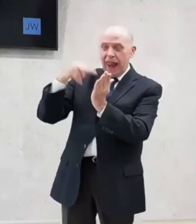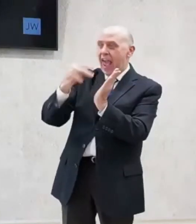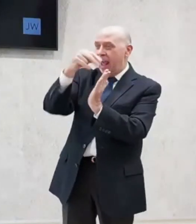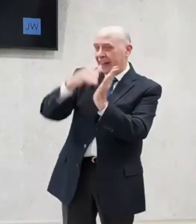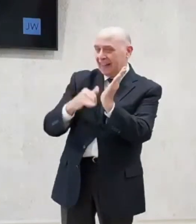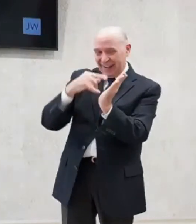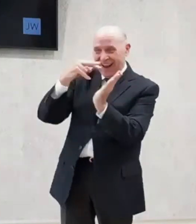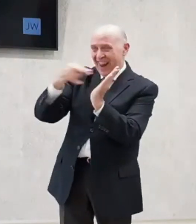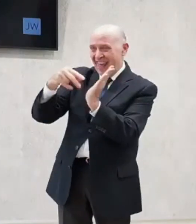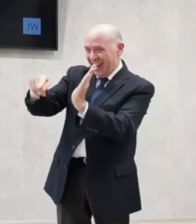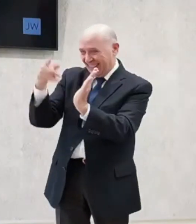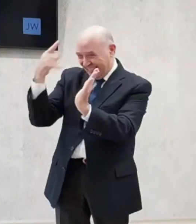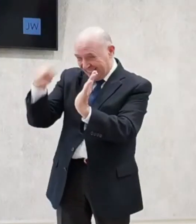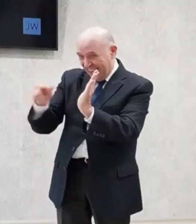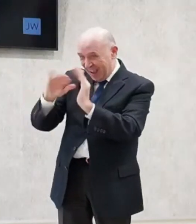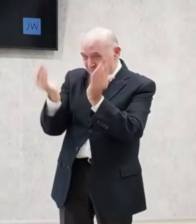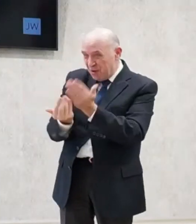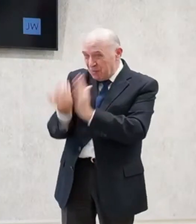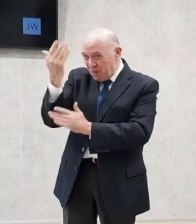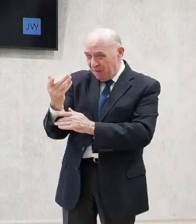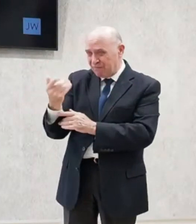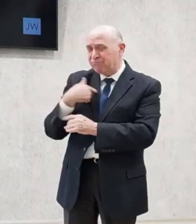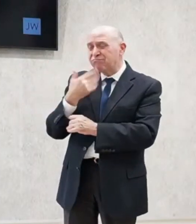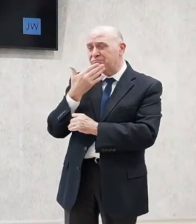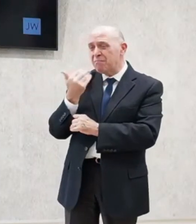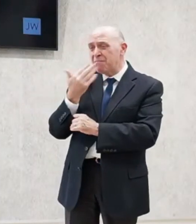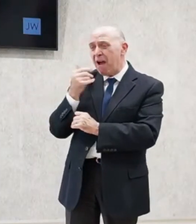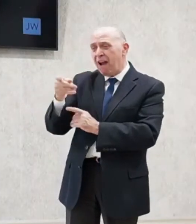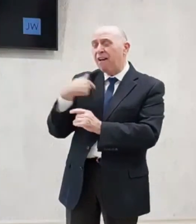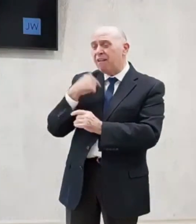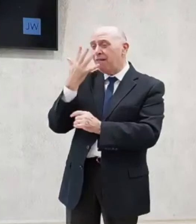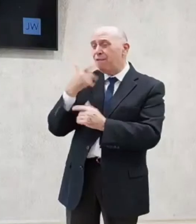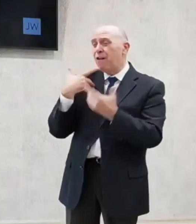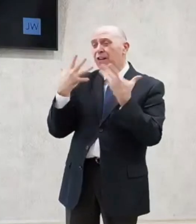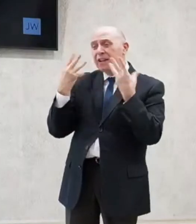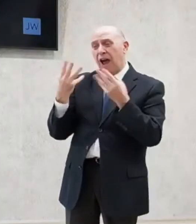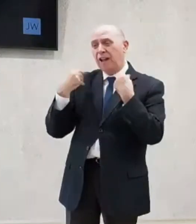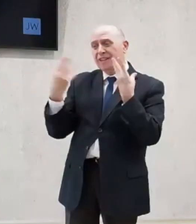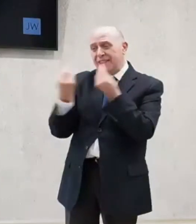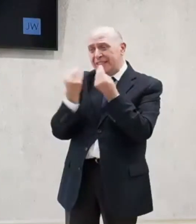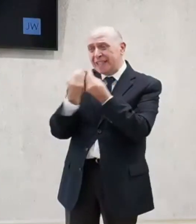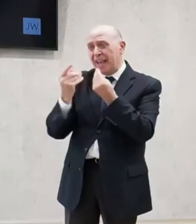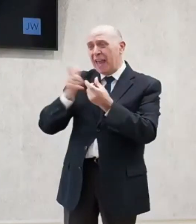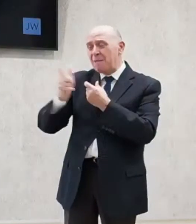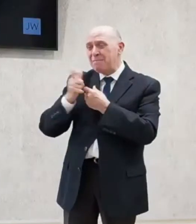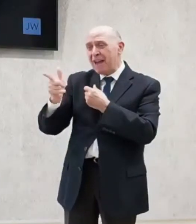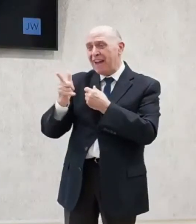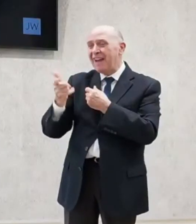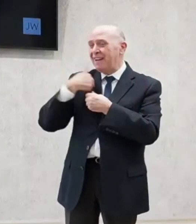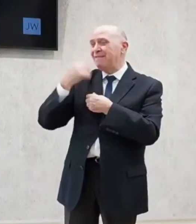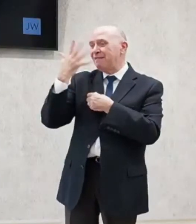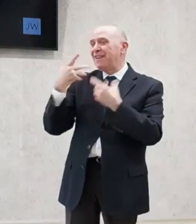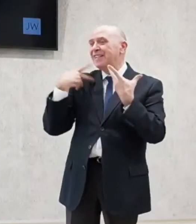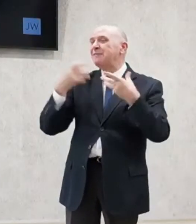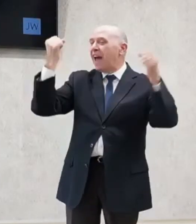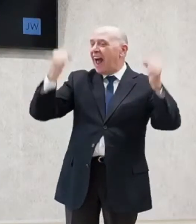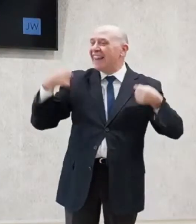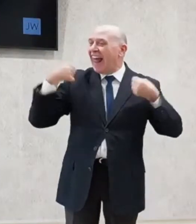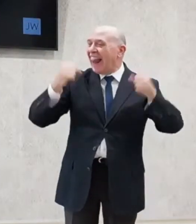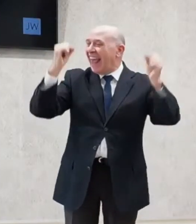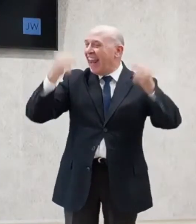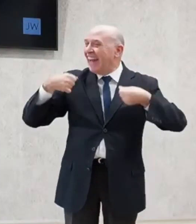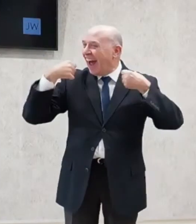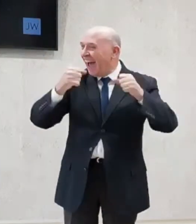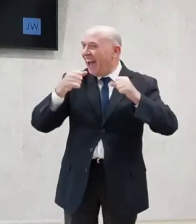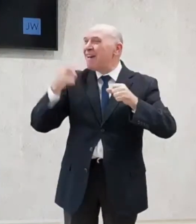sai Nonna mi manchi tanto vorrei fare tante cose con te ma una di queste è andare nell'altalena e